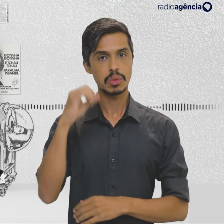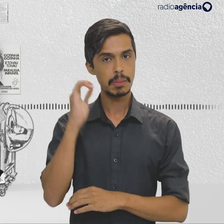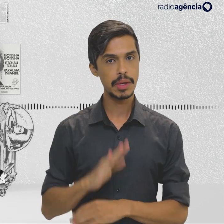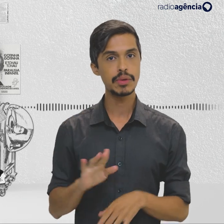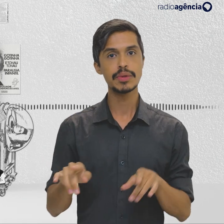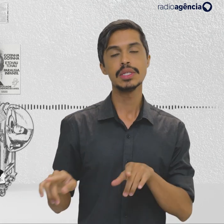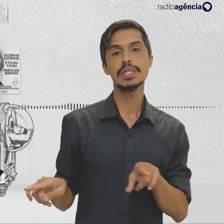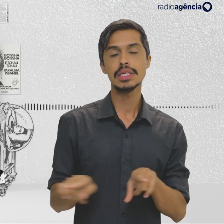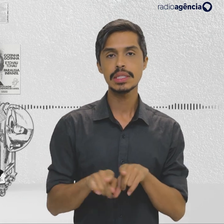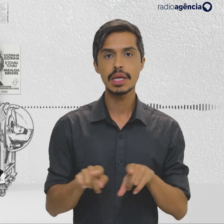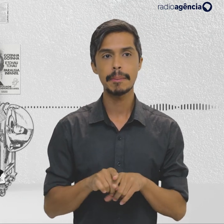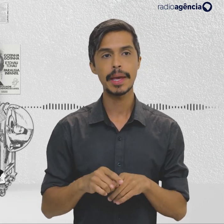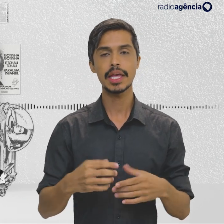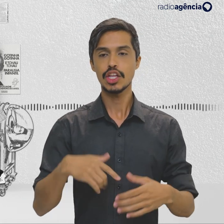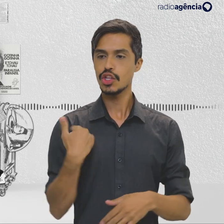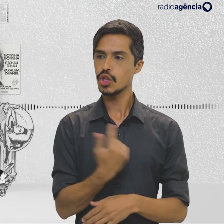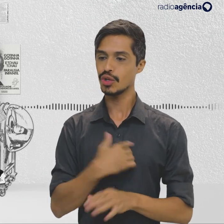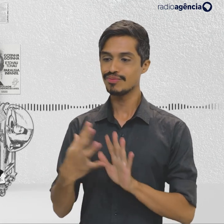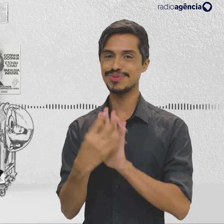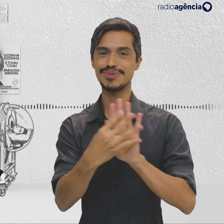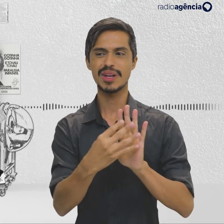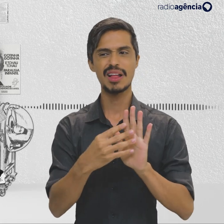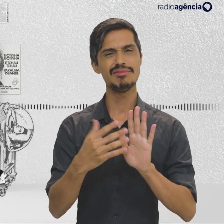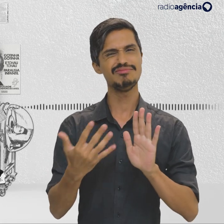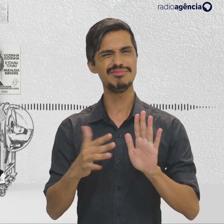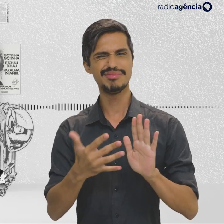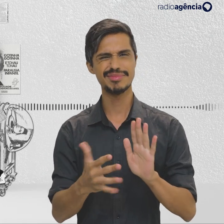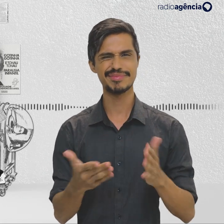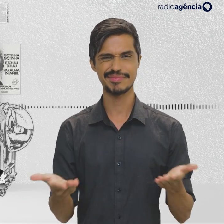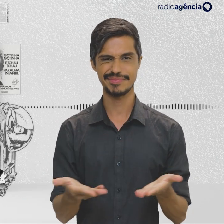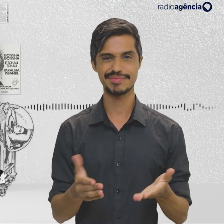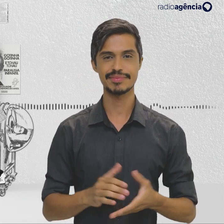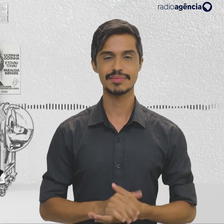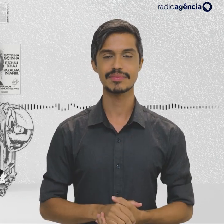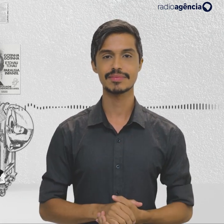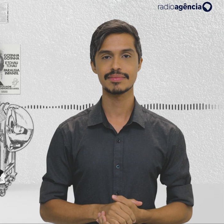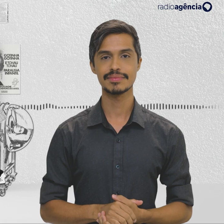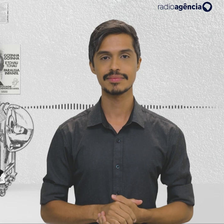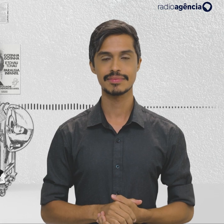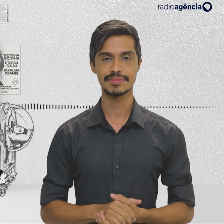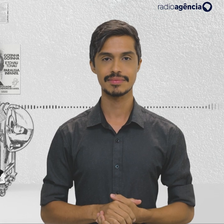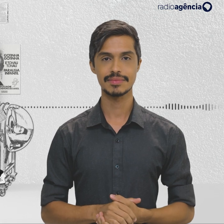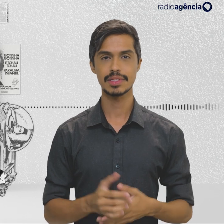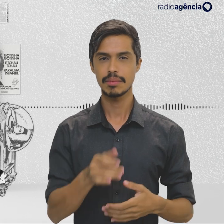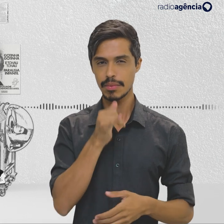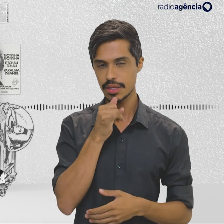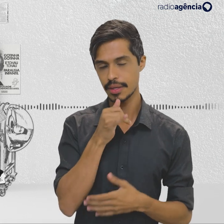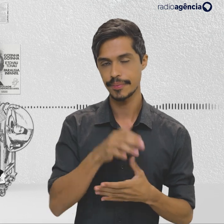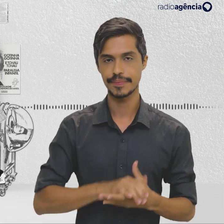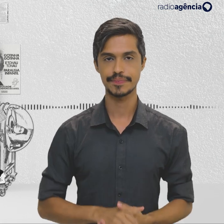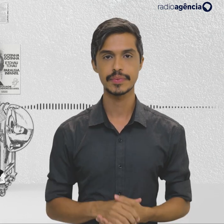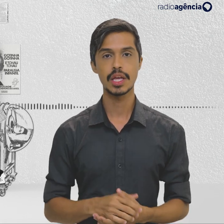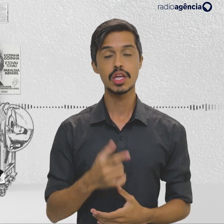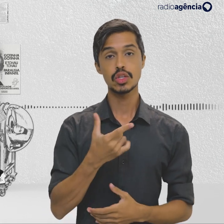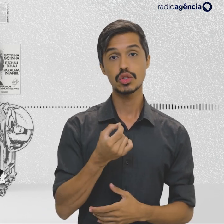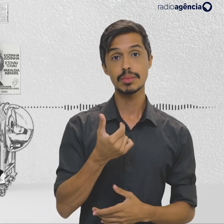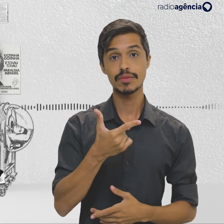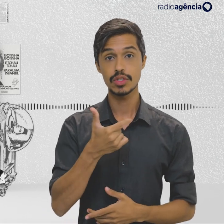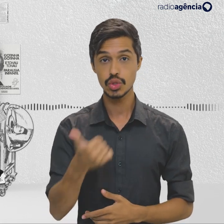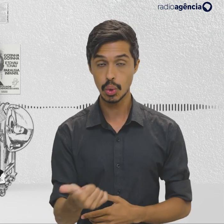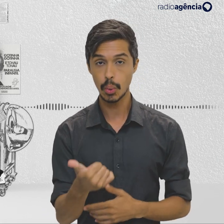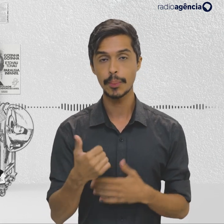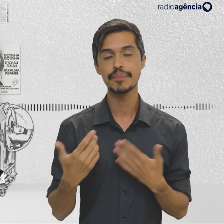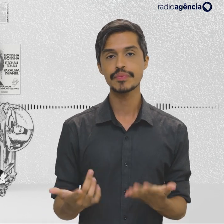dos brasileiros mas essa posição de prestígio global que a gente ocupa quer um exemplo em